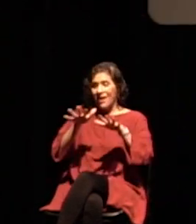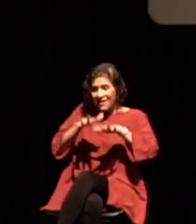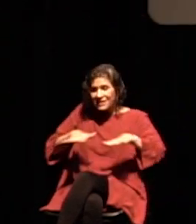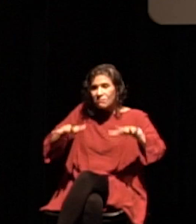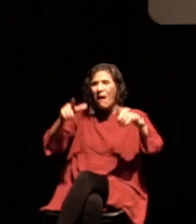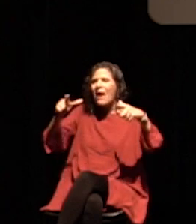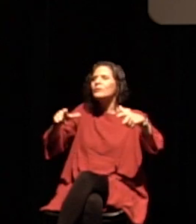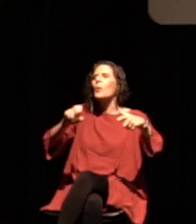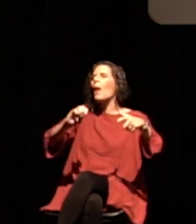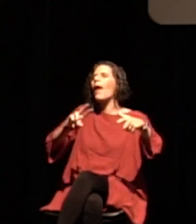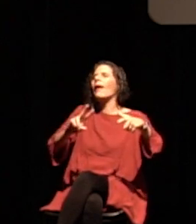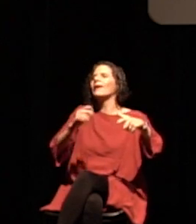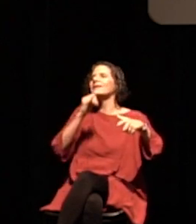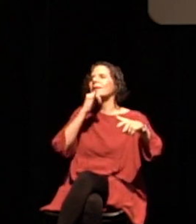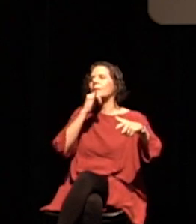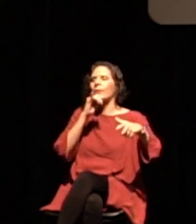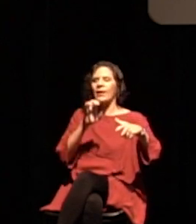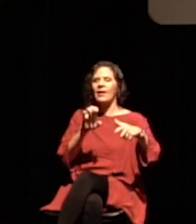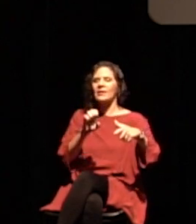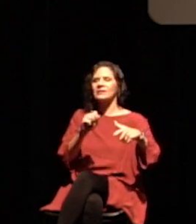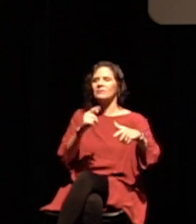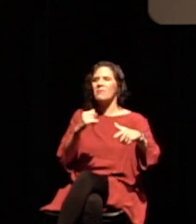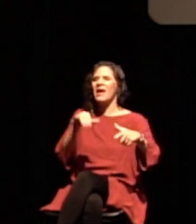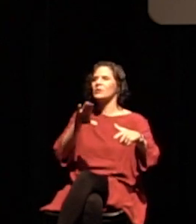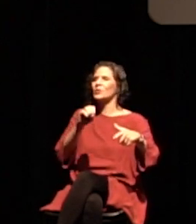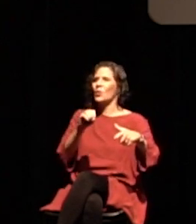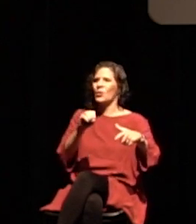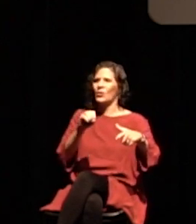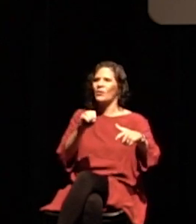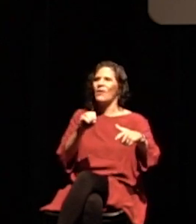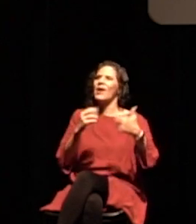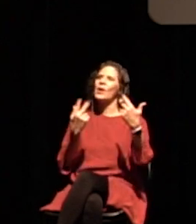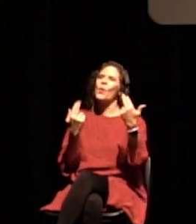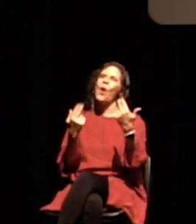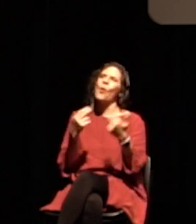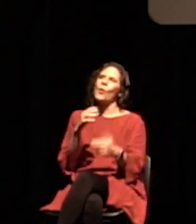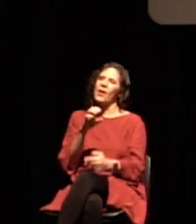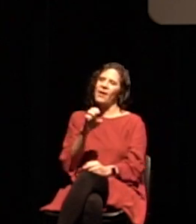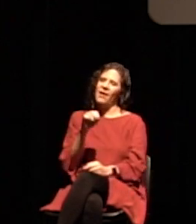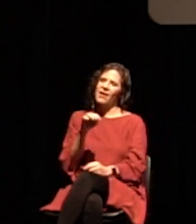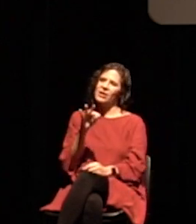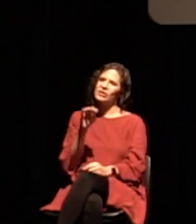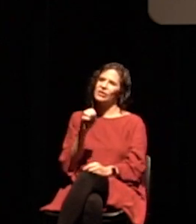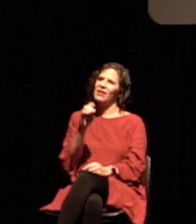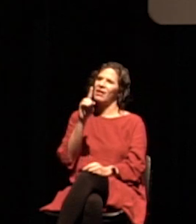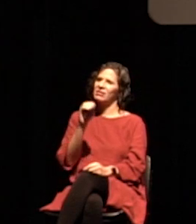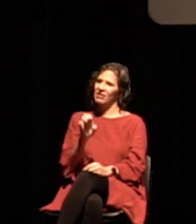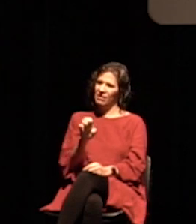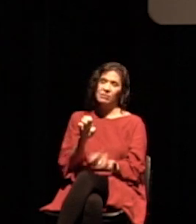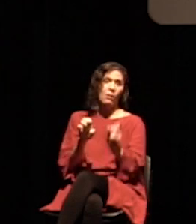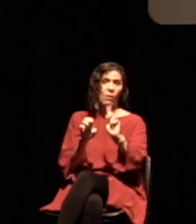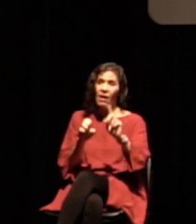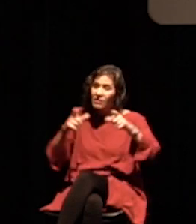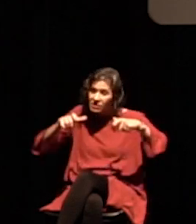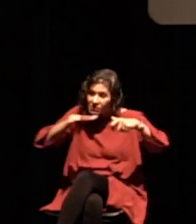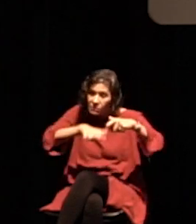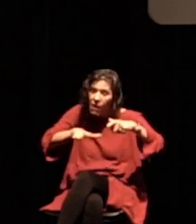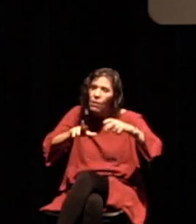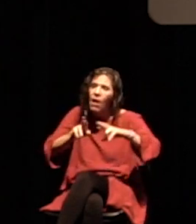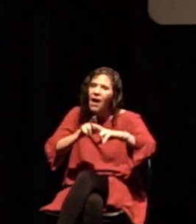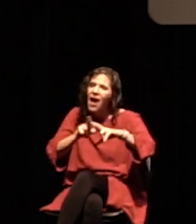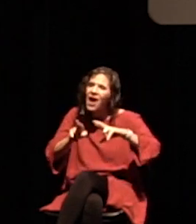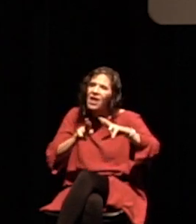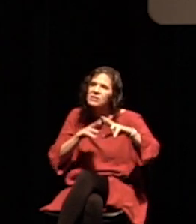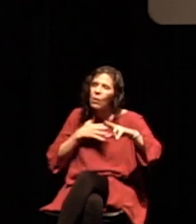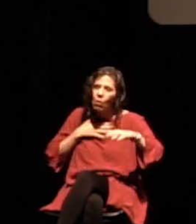uma entidade, uma categoria, é sempre o espaço pensado relacionalmente. É, e aí tem o